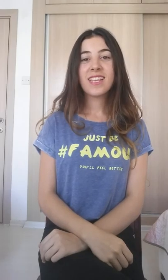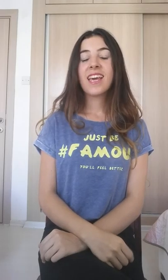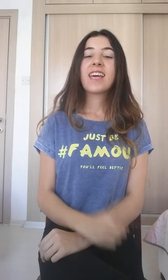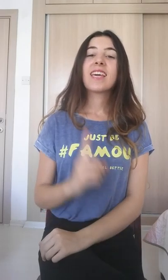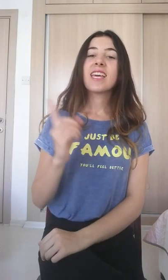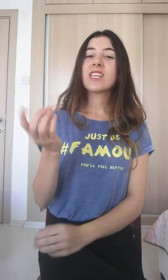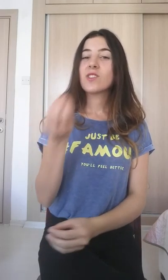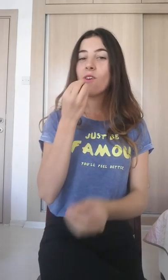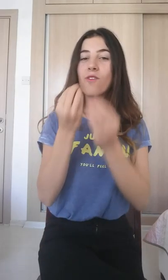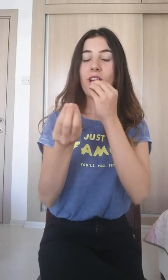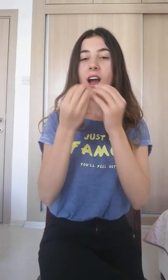bekliyorum. İlk sofra